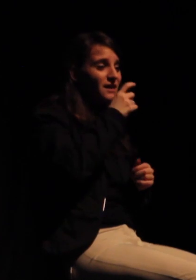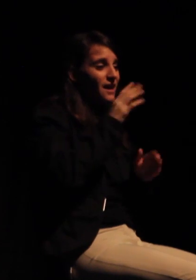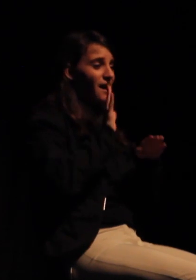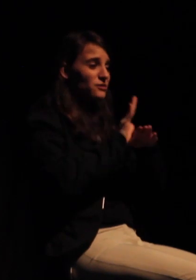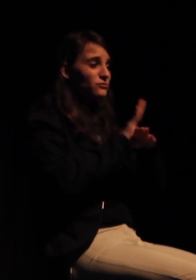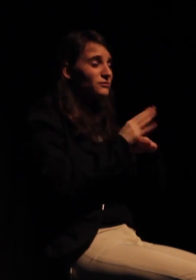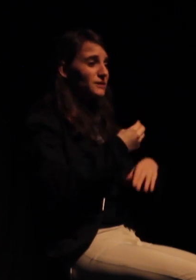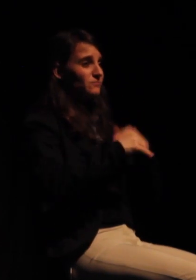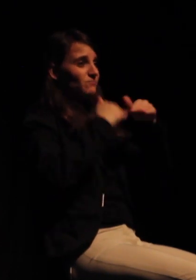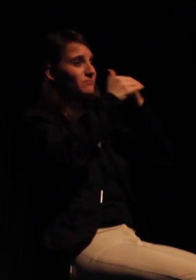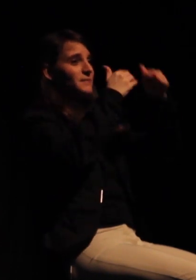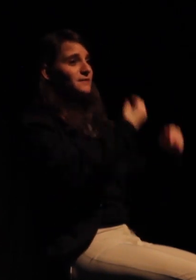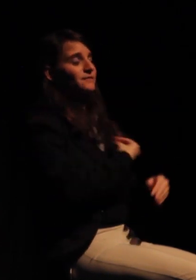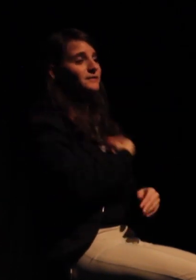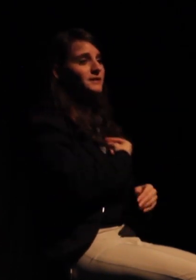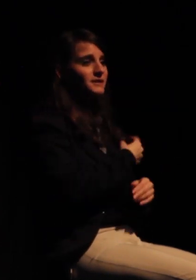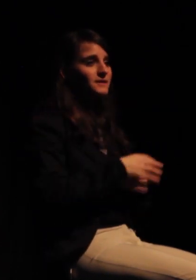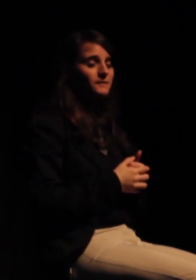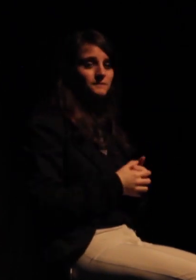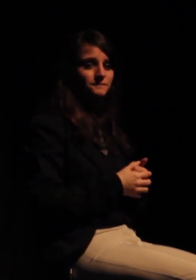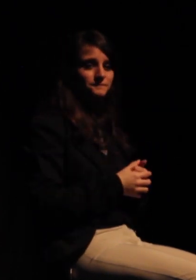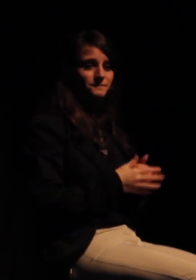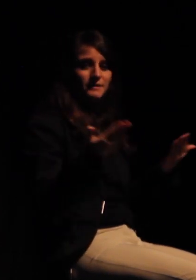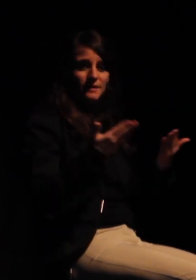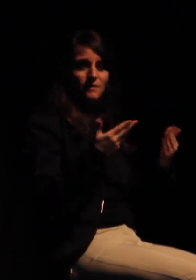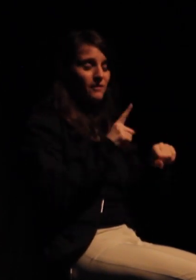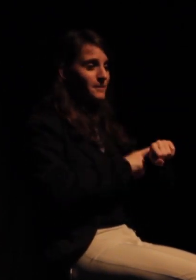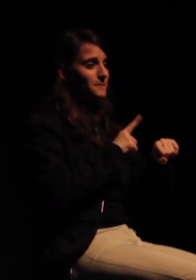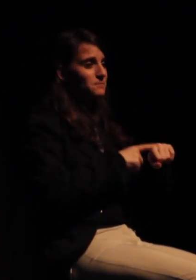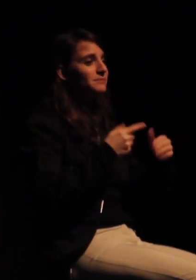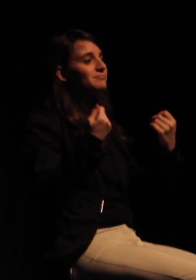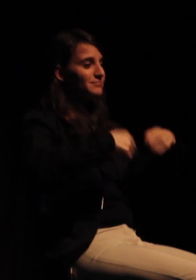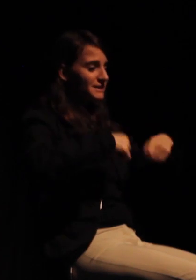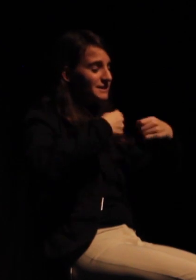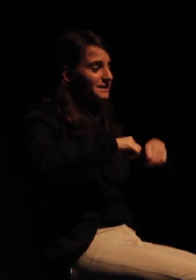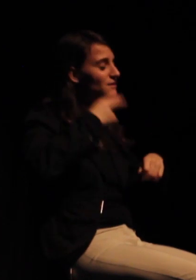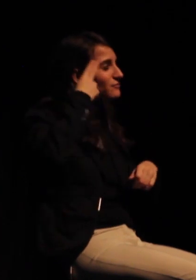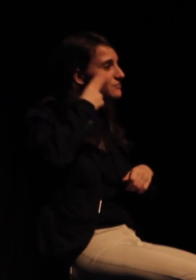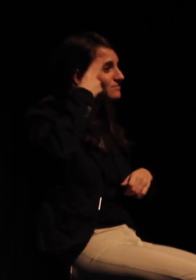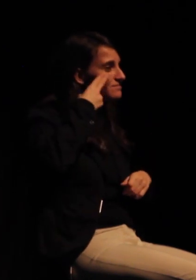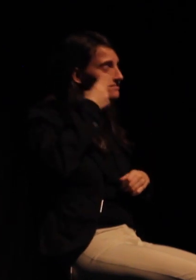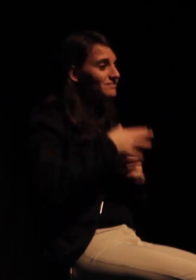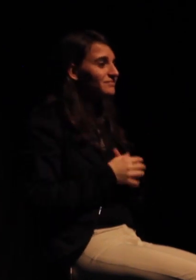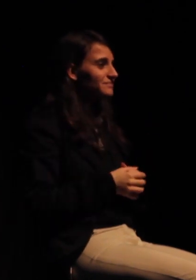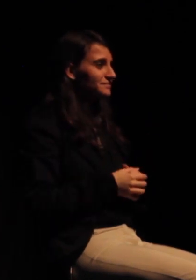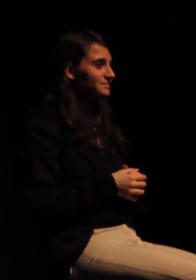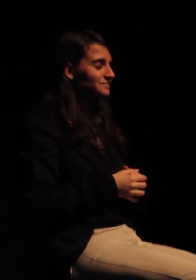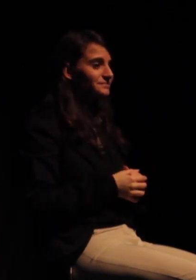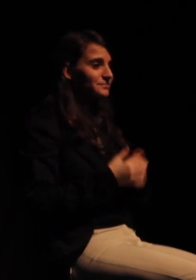a suportar a vida. E esse é um momento mais do que nunca que a gente está precisando um pouco de fantasia,